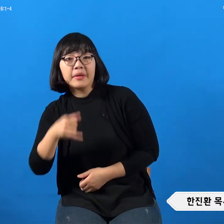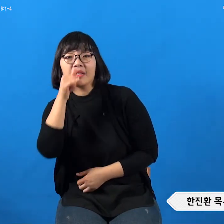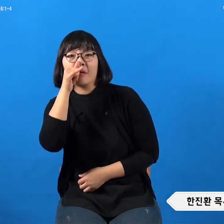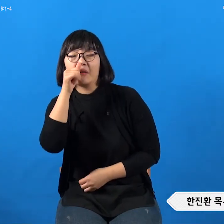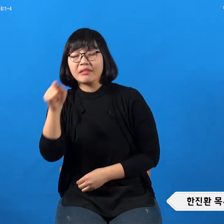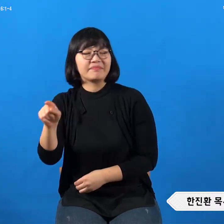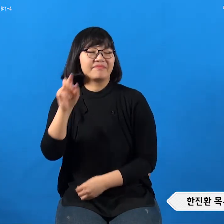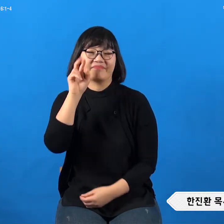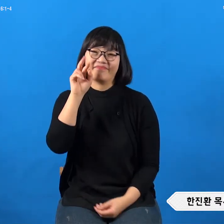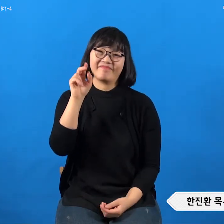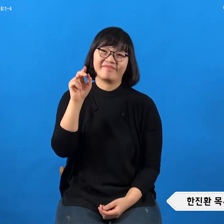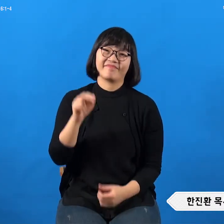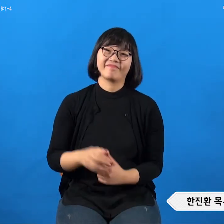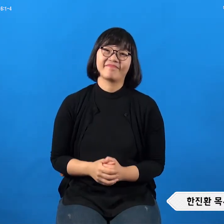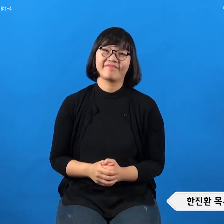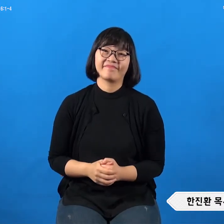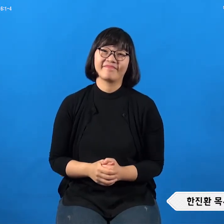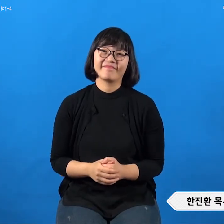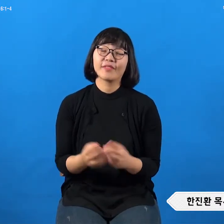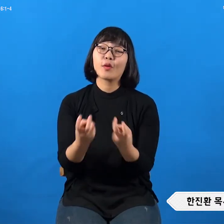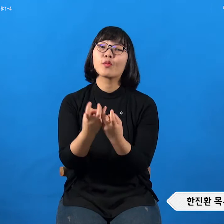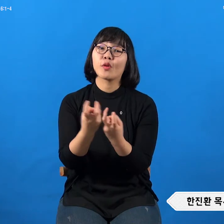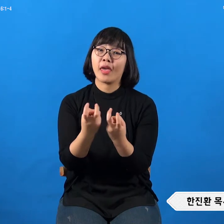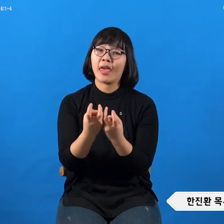자, 그런 경우는 어떻게 해야 할까요?